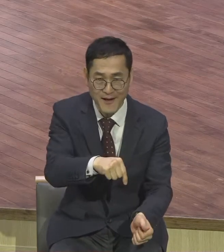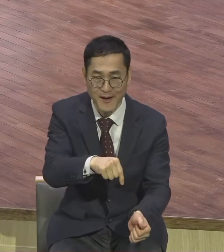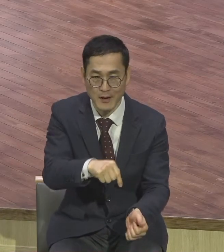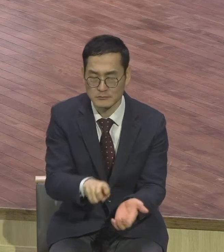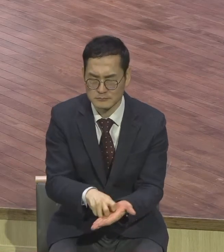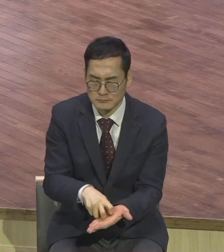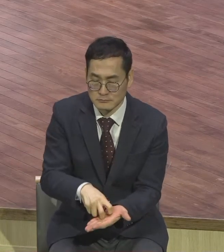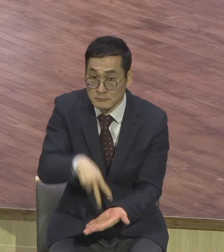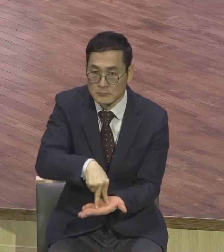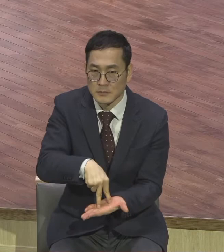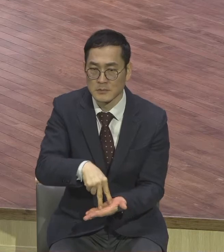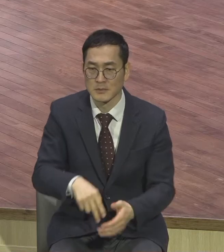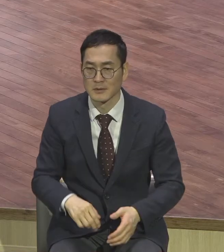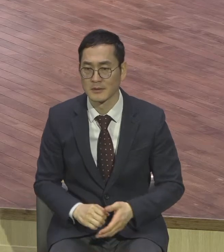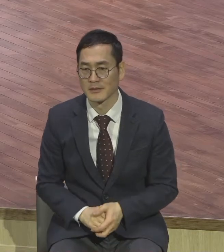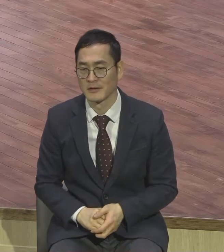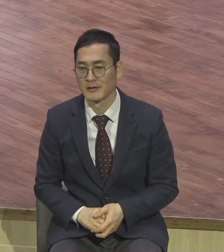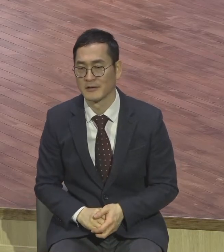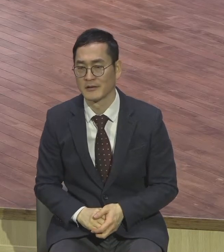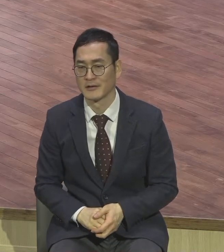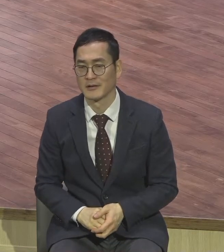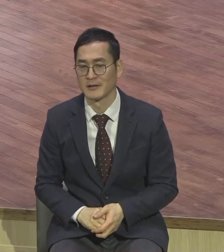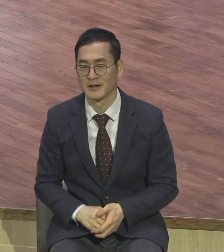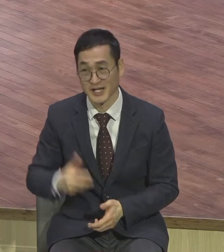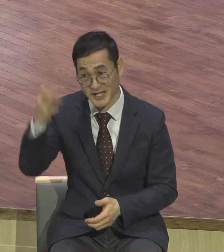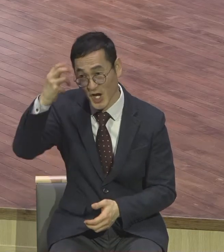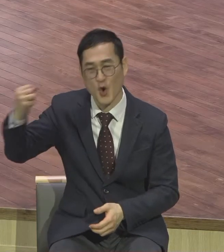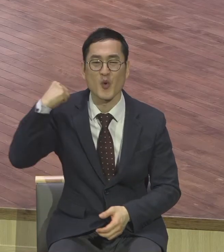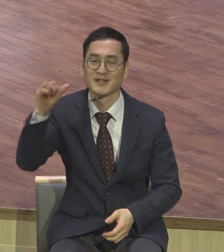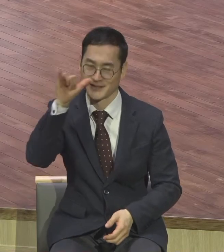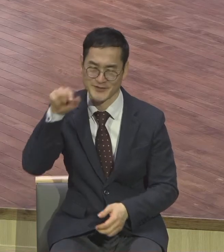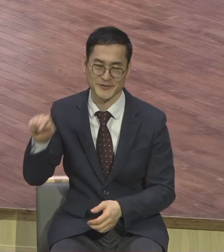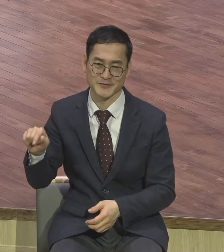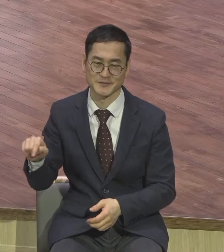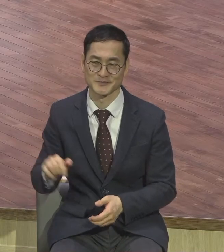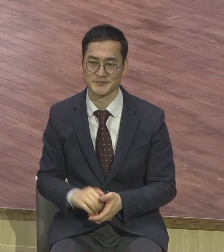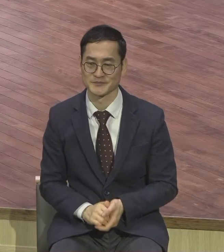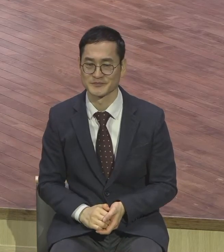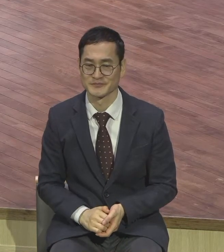영권이 없는 사람은 이 말 못하지요. 안이러서 못잘 거예요.